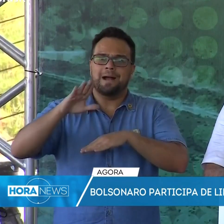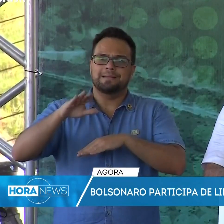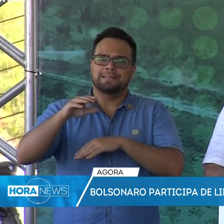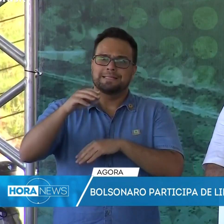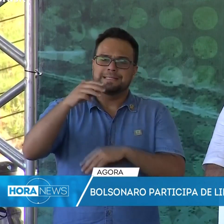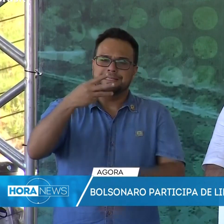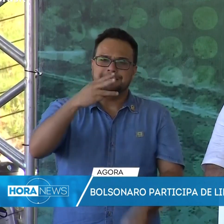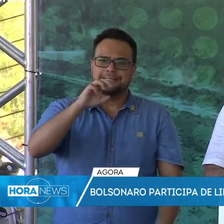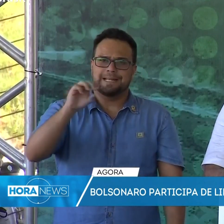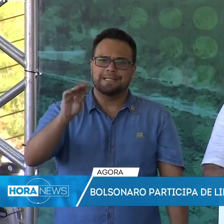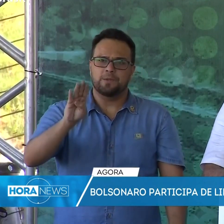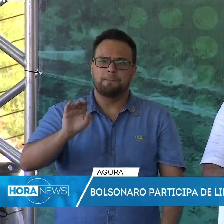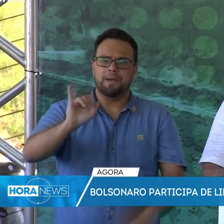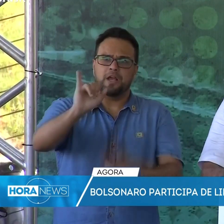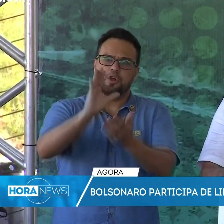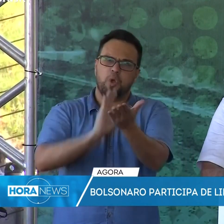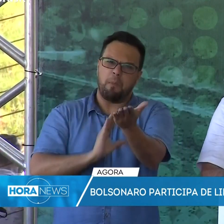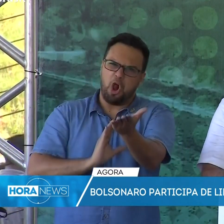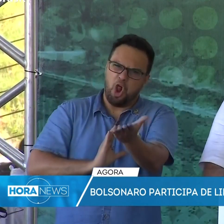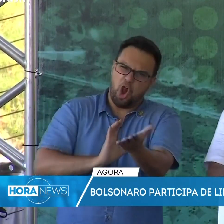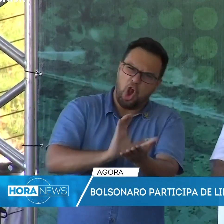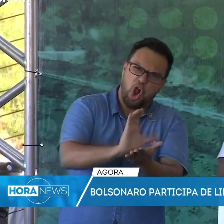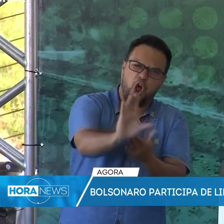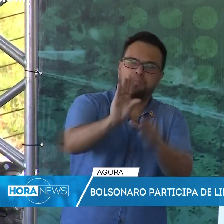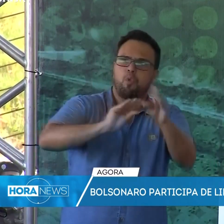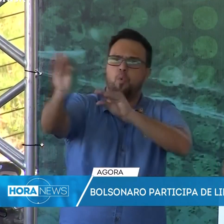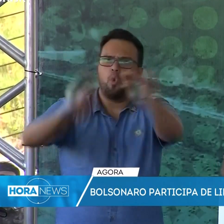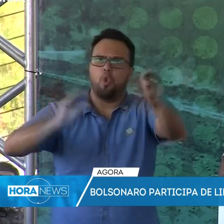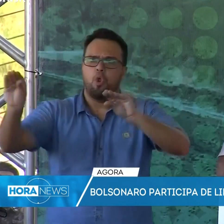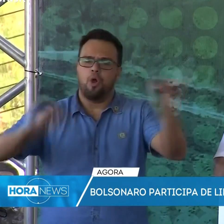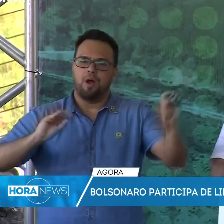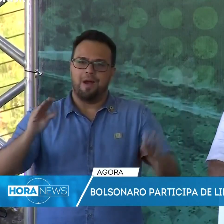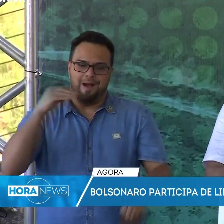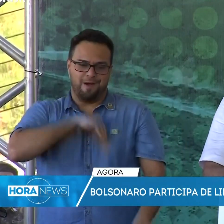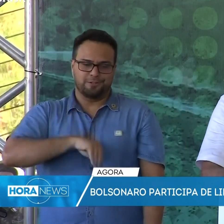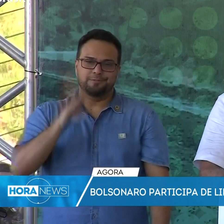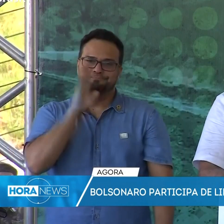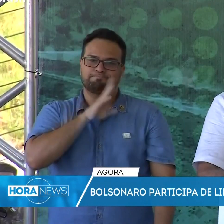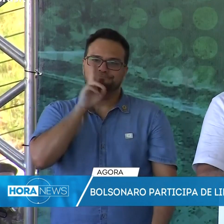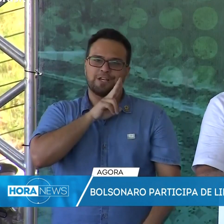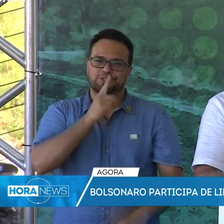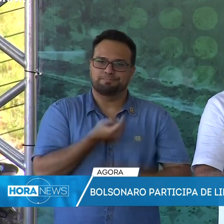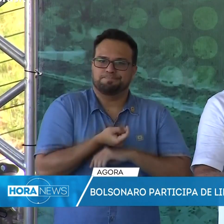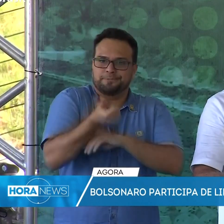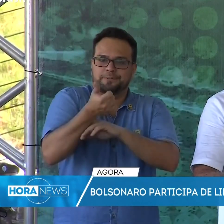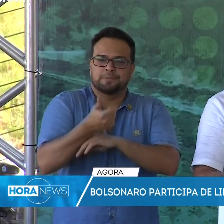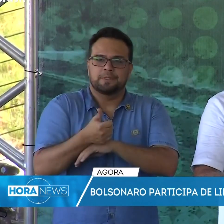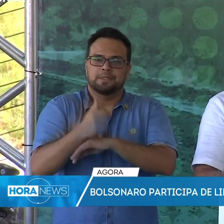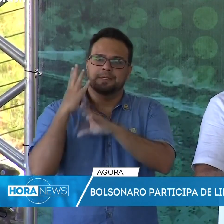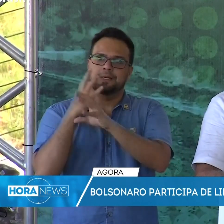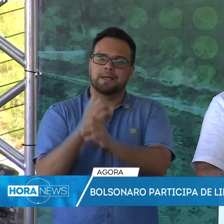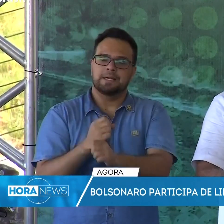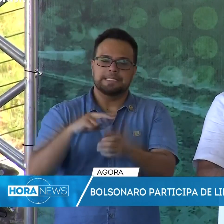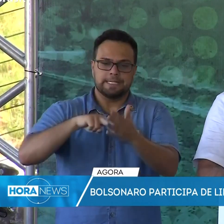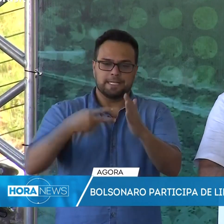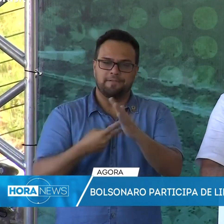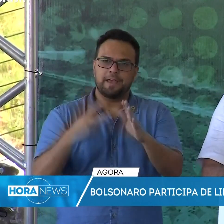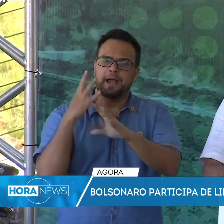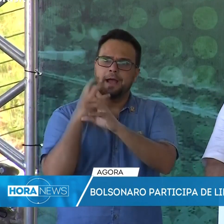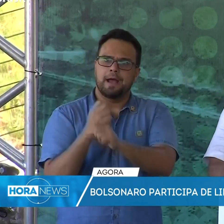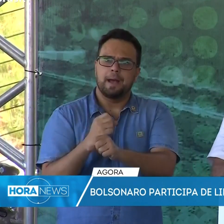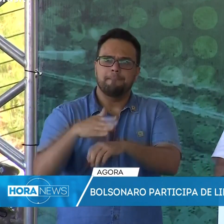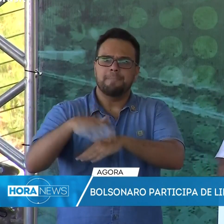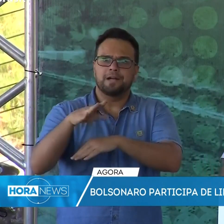300 bilhões de reais para o auxílio emergencial. Isso equivale a mais de 10 anos de